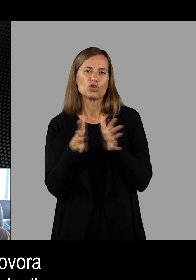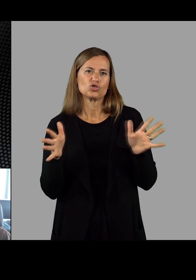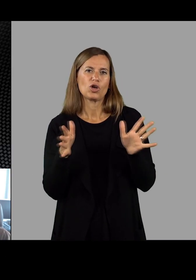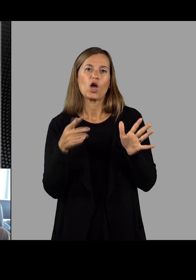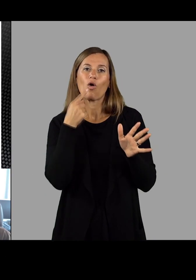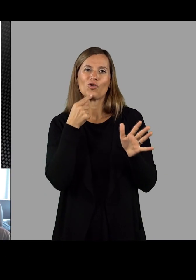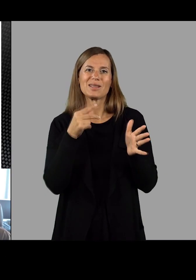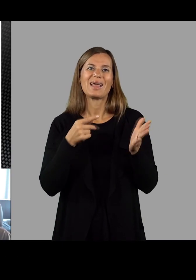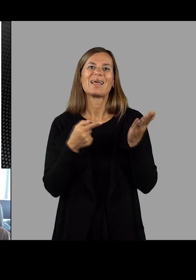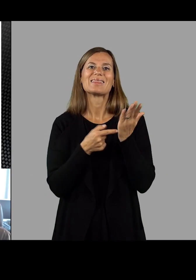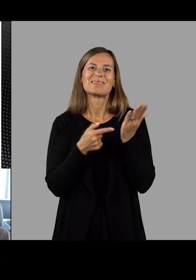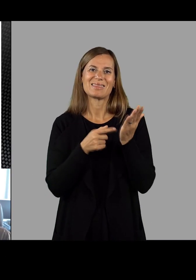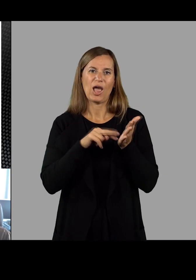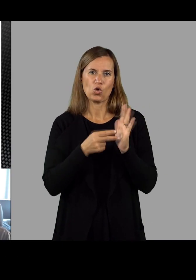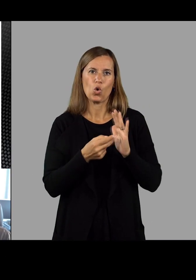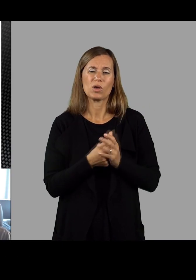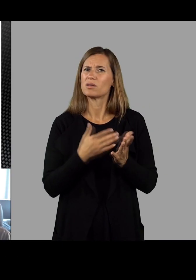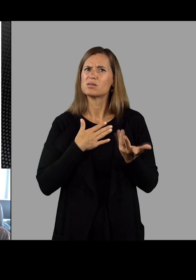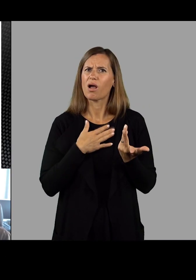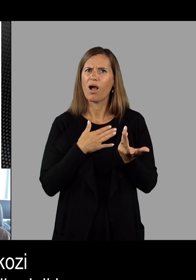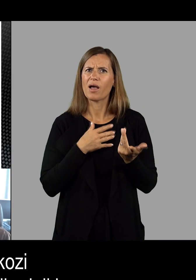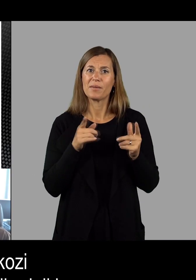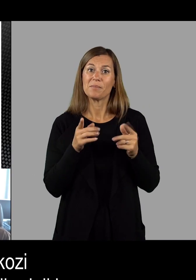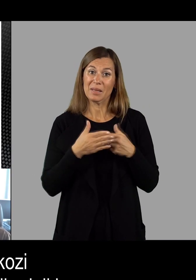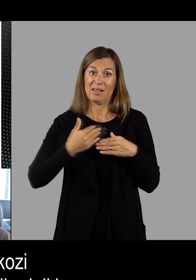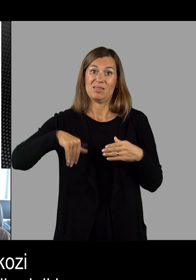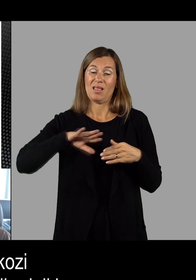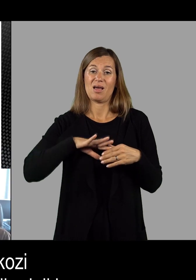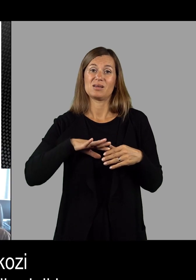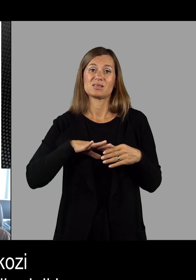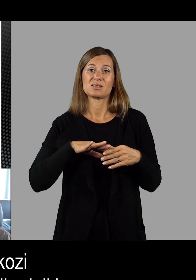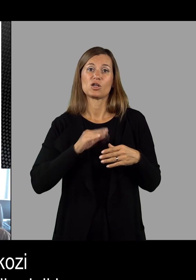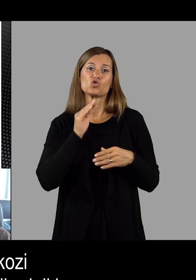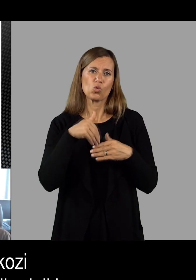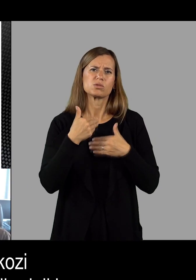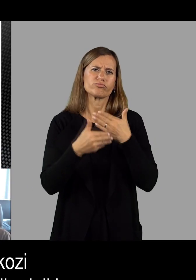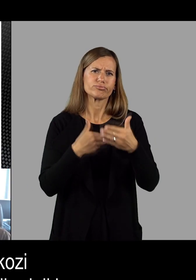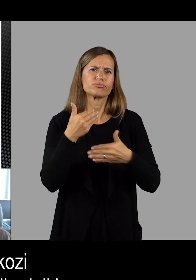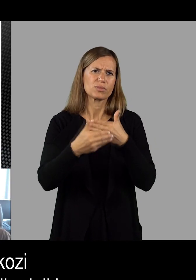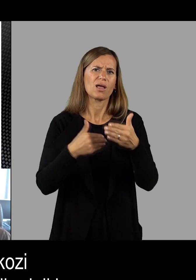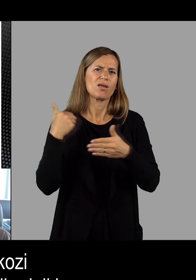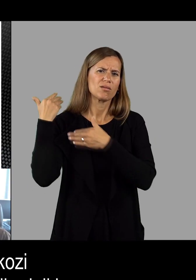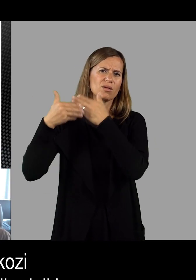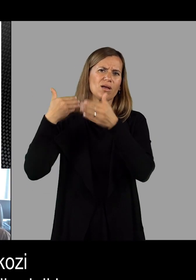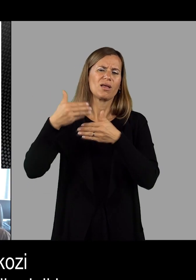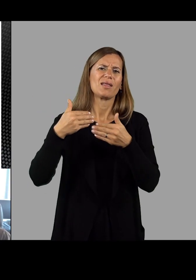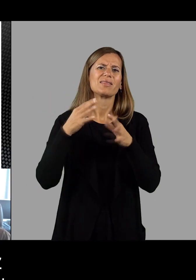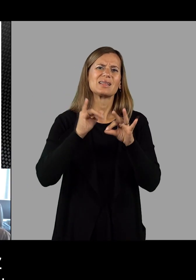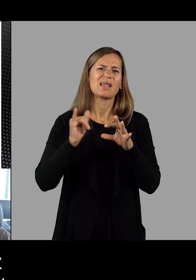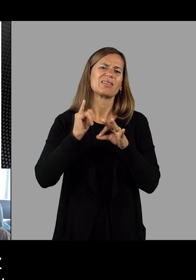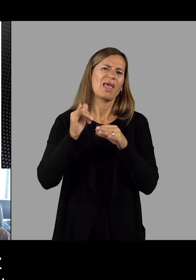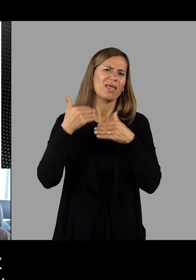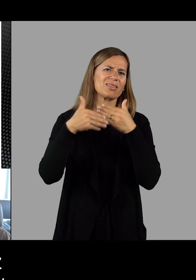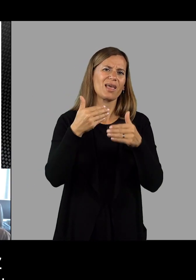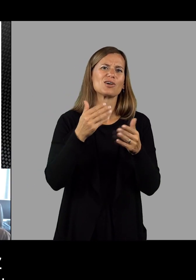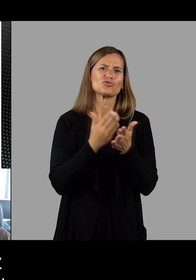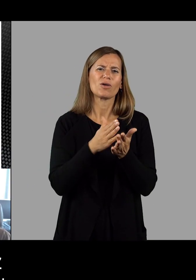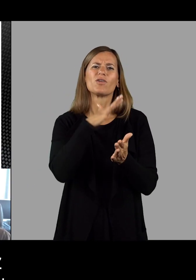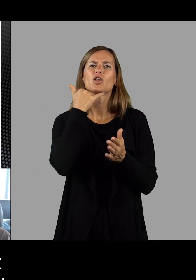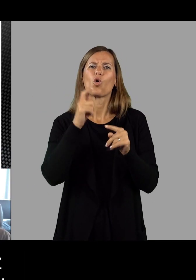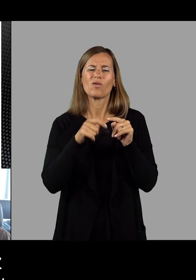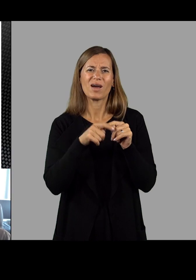tehnologij. Zakaj širše govornih tehnologij? Ker pač pri nas nekako skozi desetletja so se tudi moji predhodniki precej ukvarjali sicer